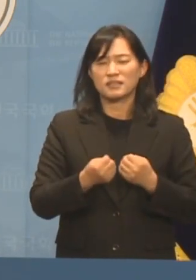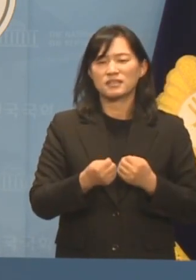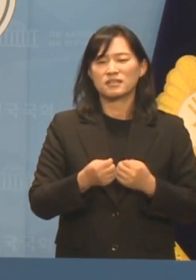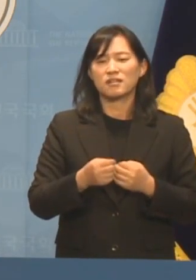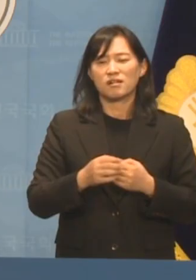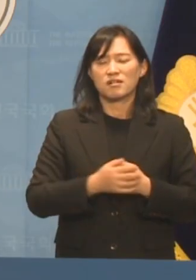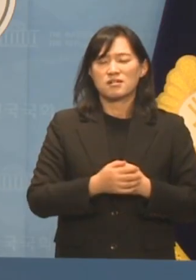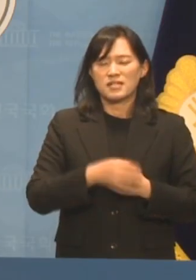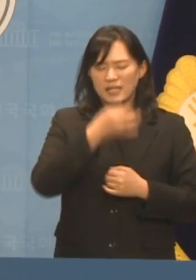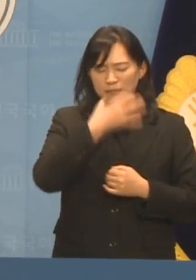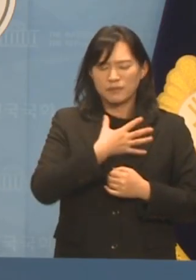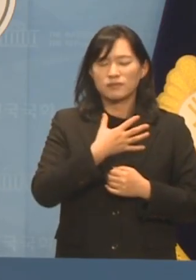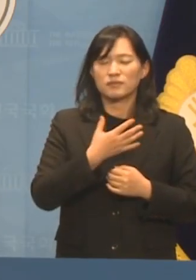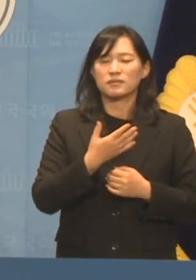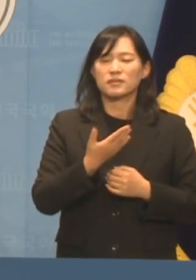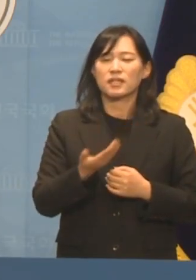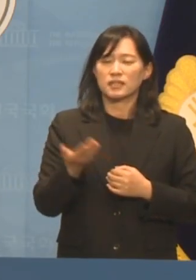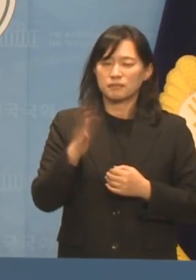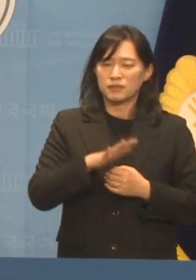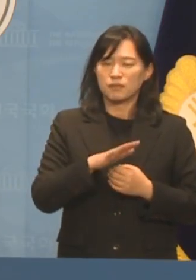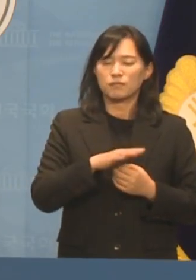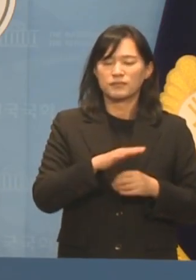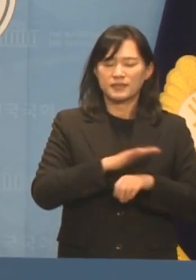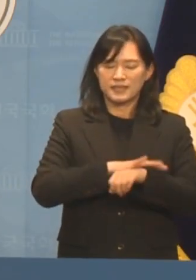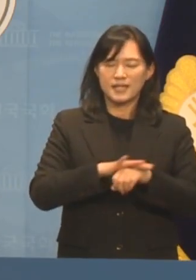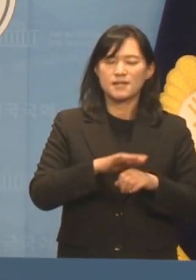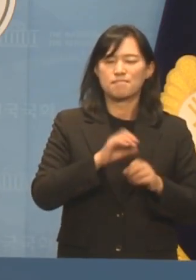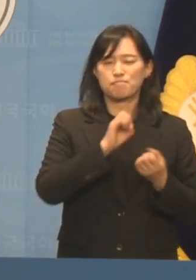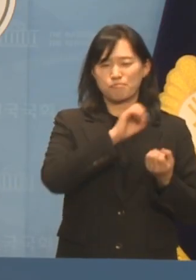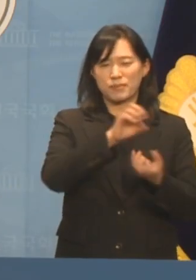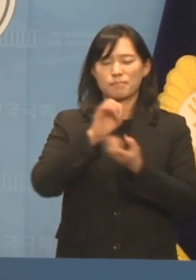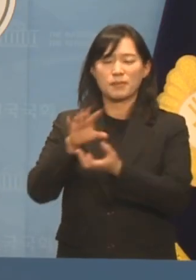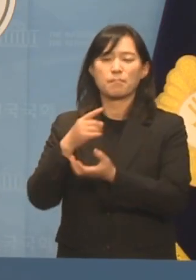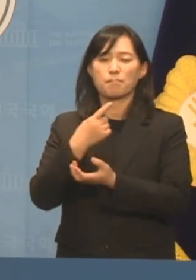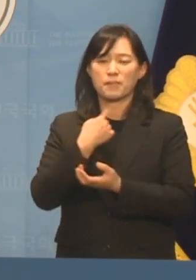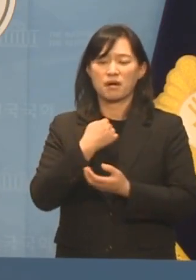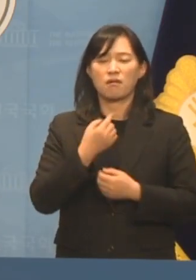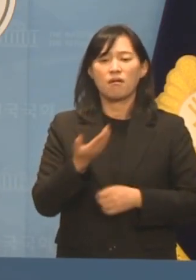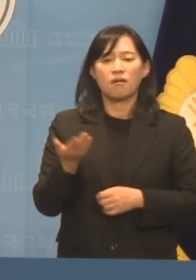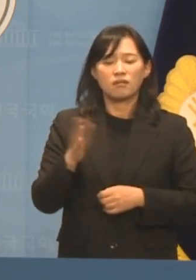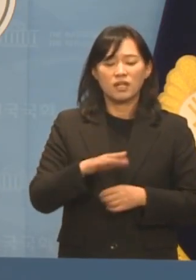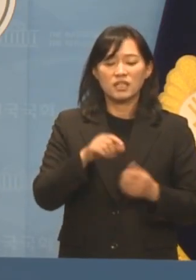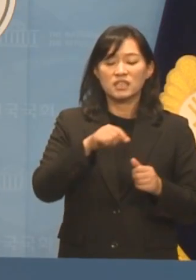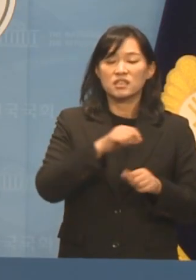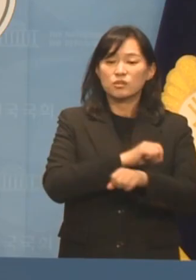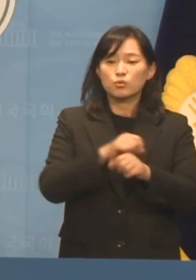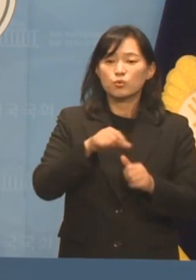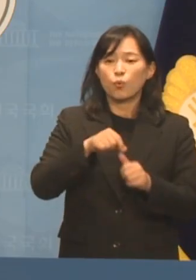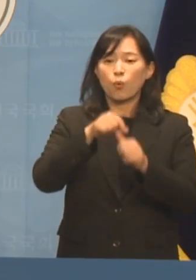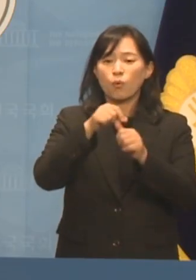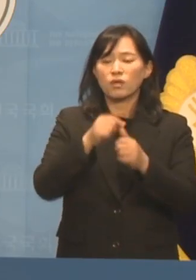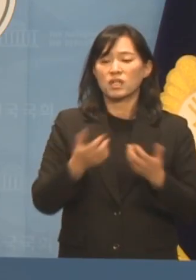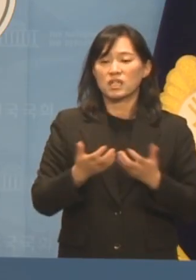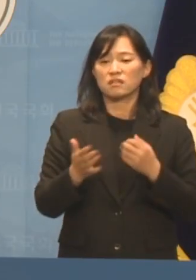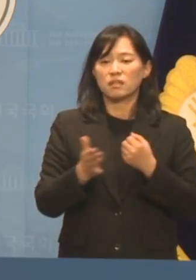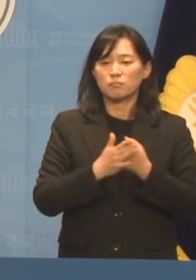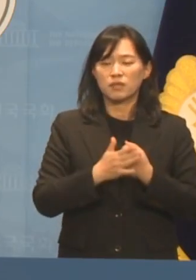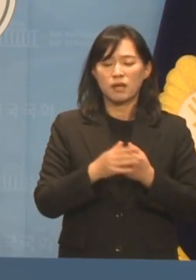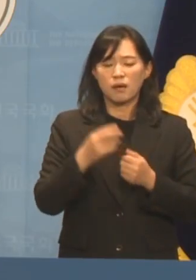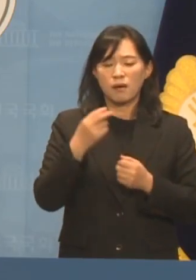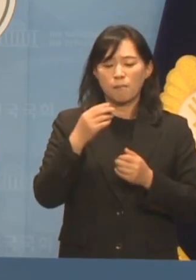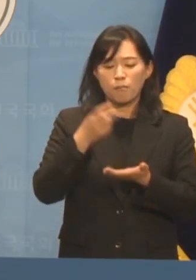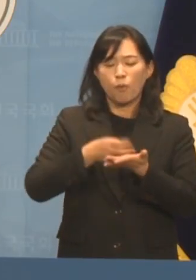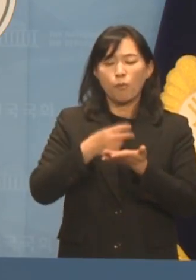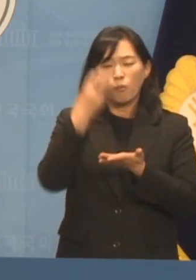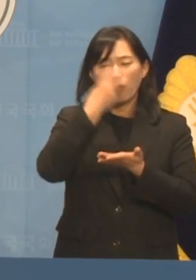불구하고 꿋꿋이 배송 업무를 해왔습니다. 그럼에도 특수고용직이라는 법의 사각에서 그 누구의 보호도 받지 못한